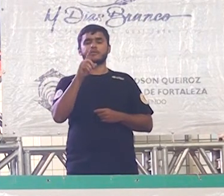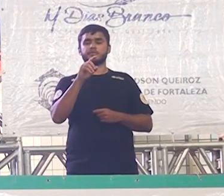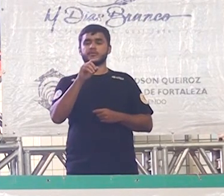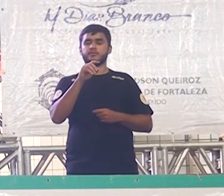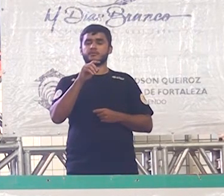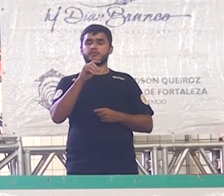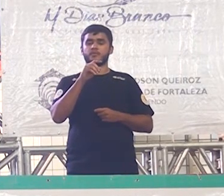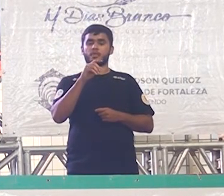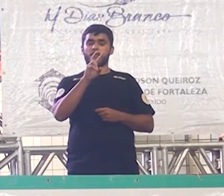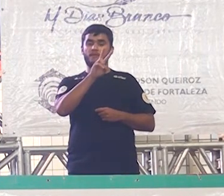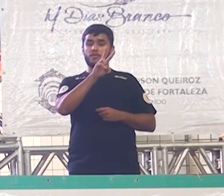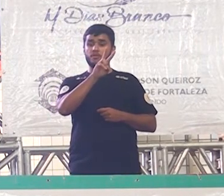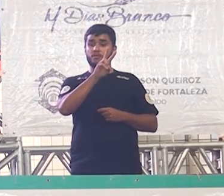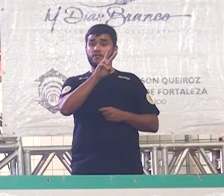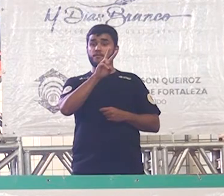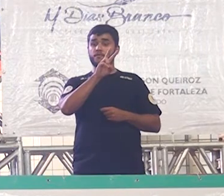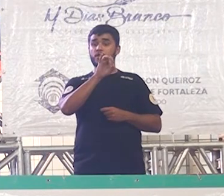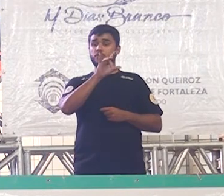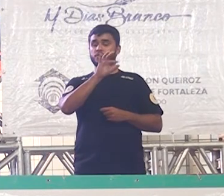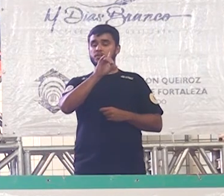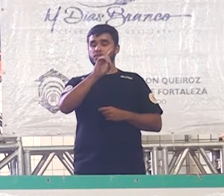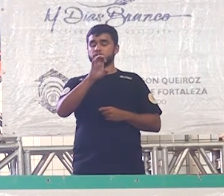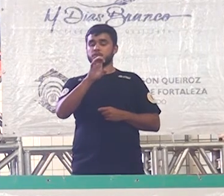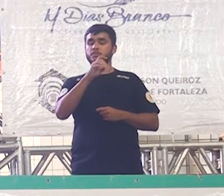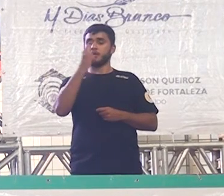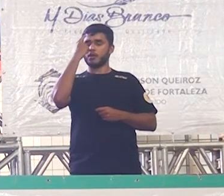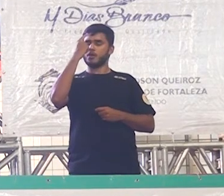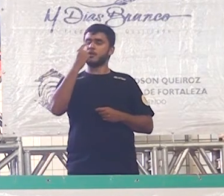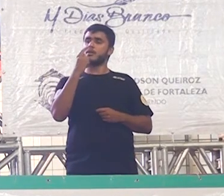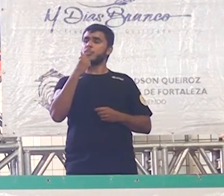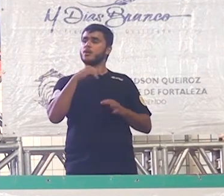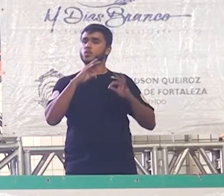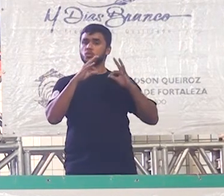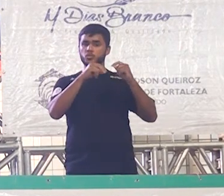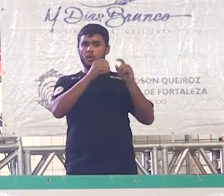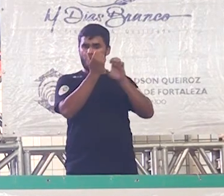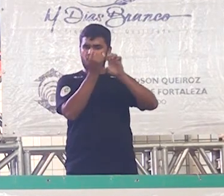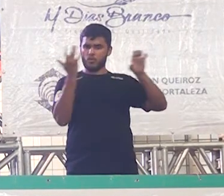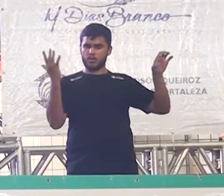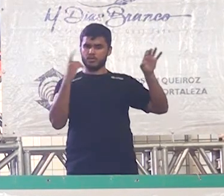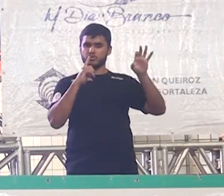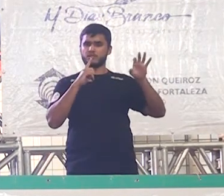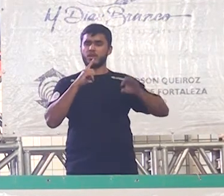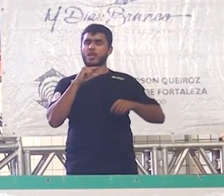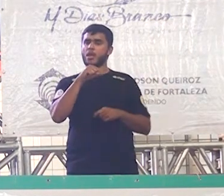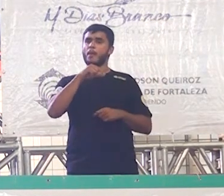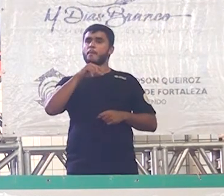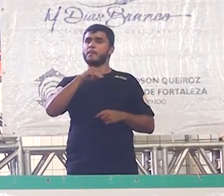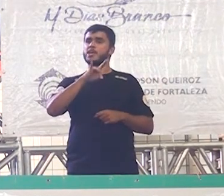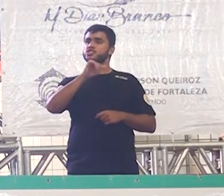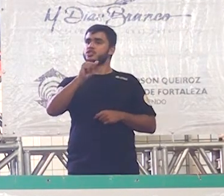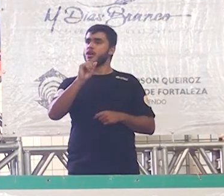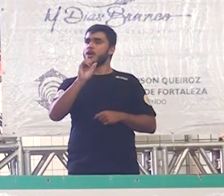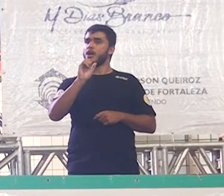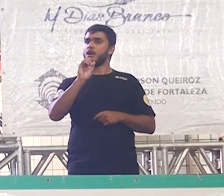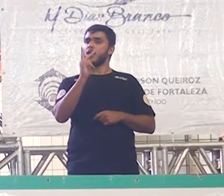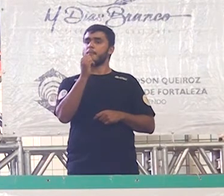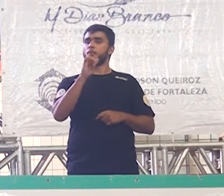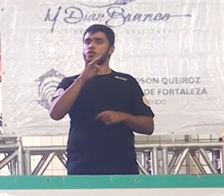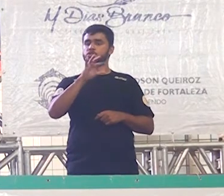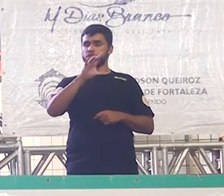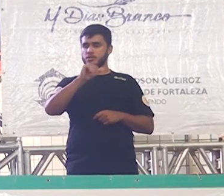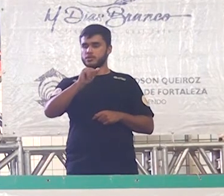2 vezes V1 vezes V2 por V1 mais V2, que é a média harmônica. Essa formulazinha que a